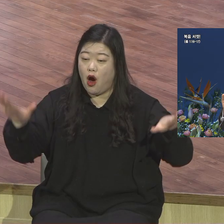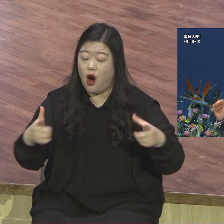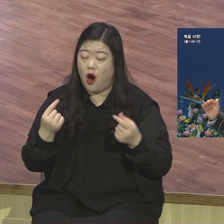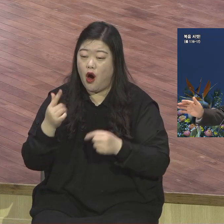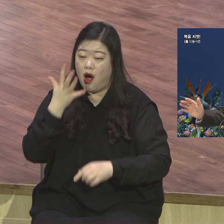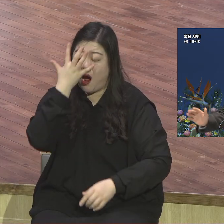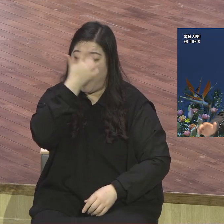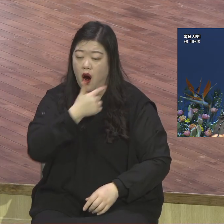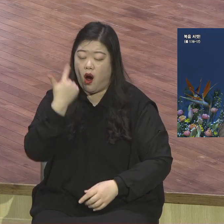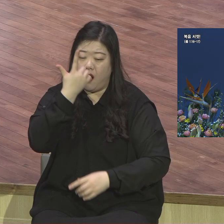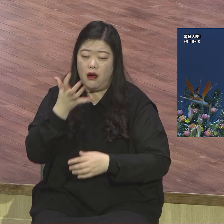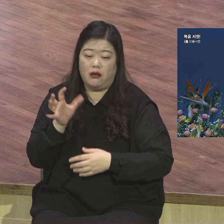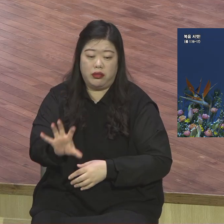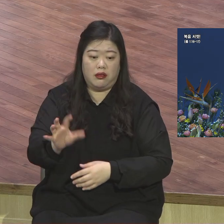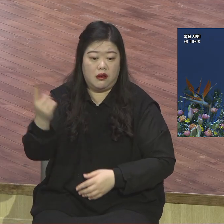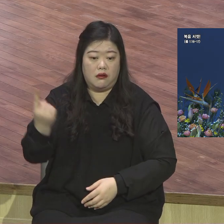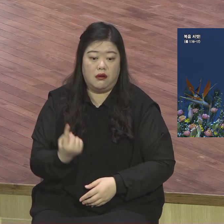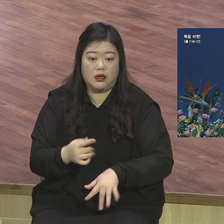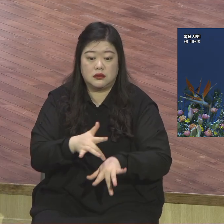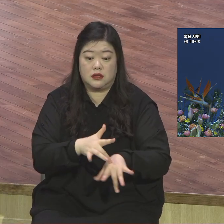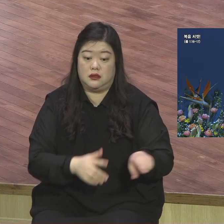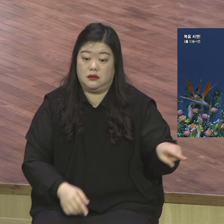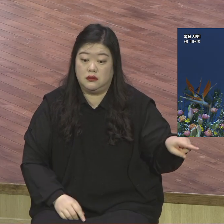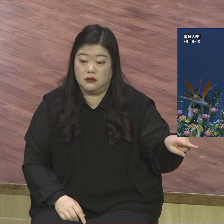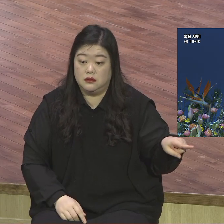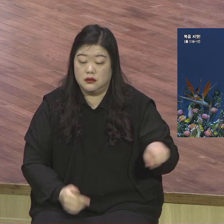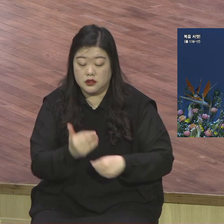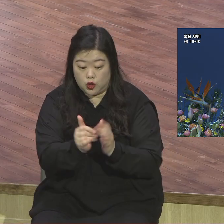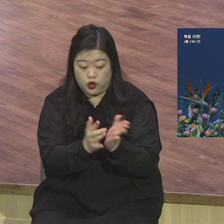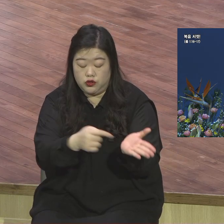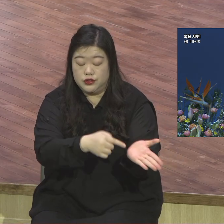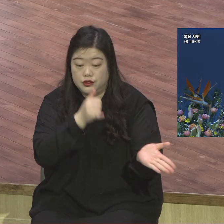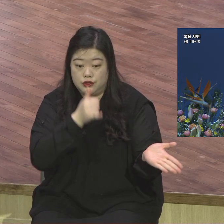있는 현장입니다. 그 현장들이다.